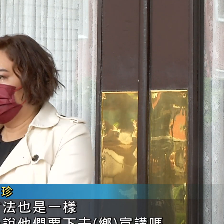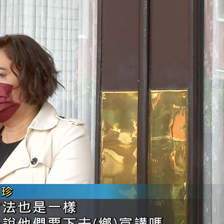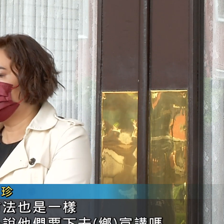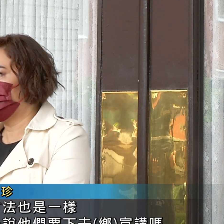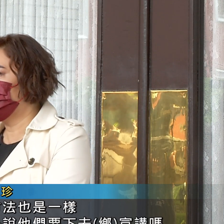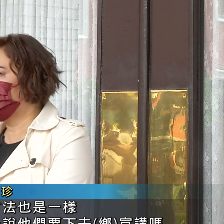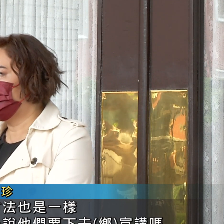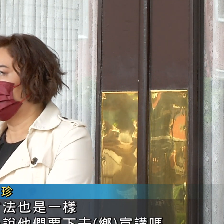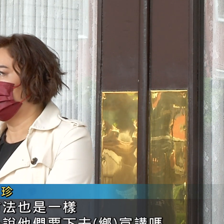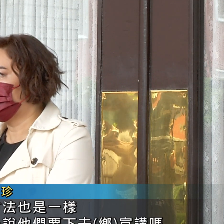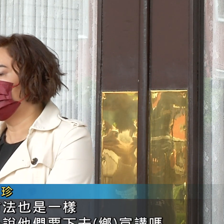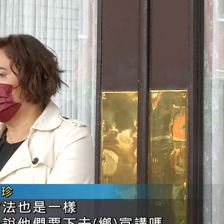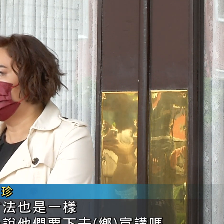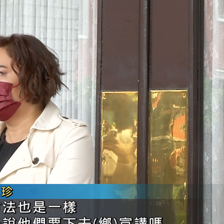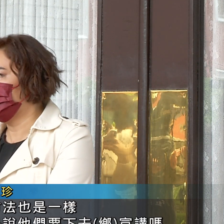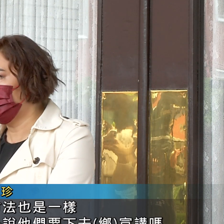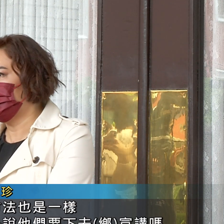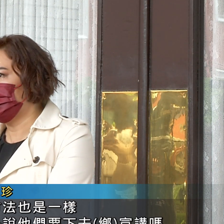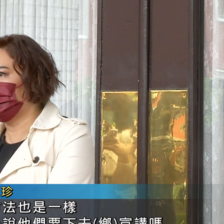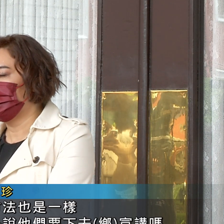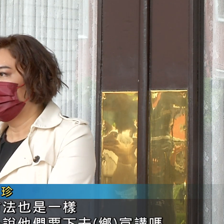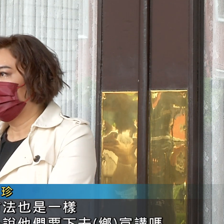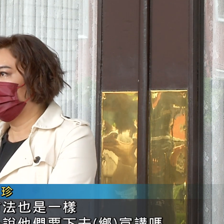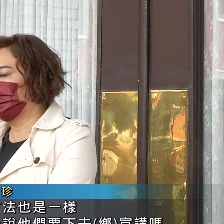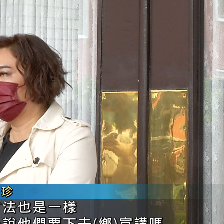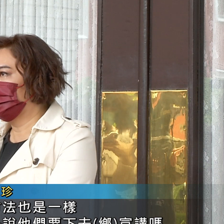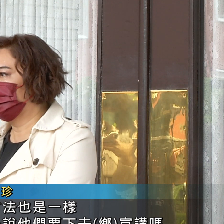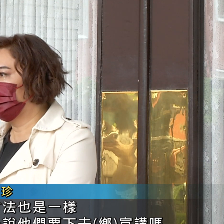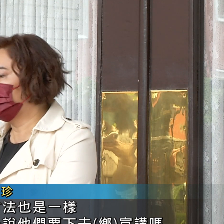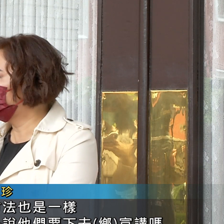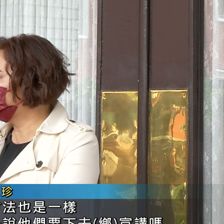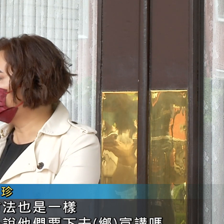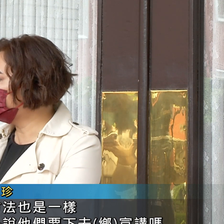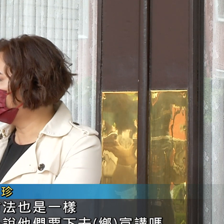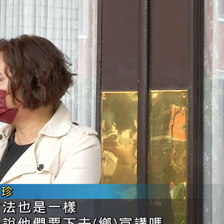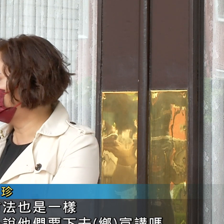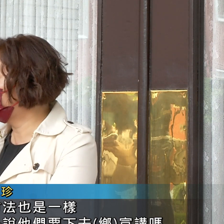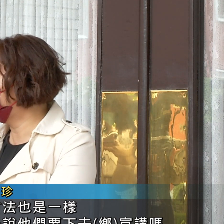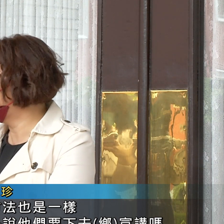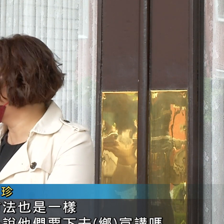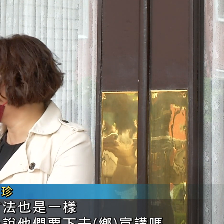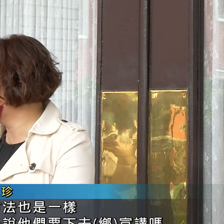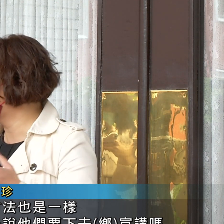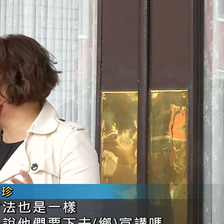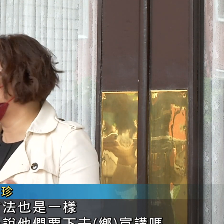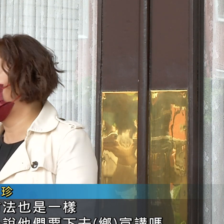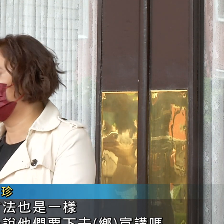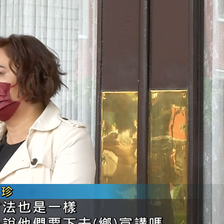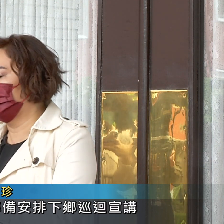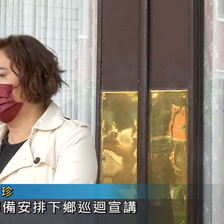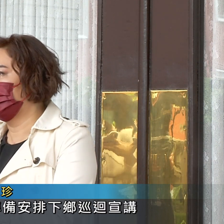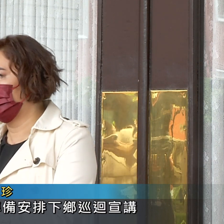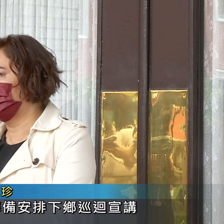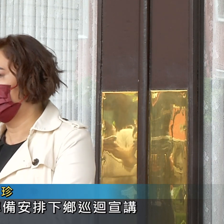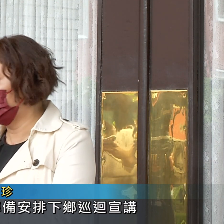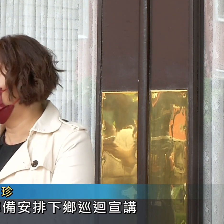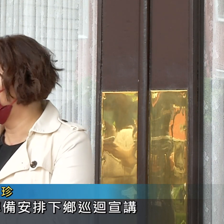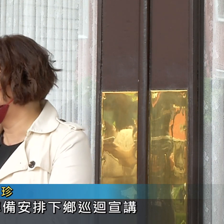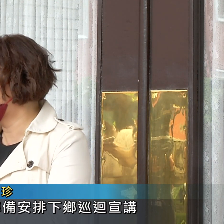党采取的方法也是一样，就是苏贞昌院长不是说他们要下去宣讲吗？事实上，我们也准备安排这个下